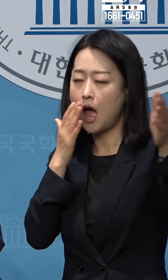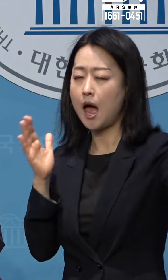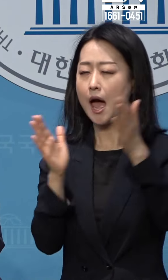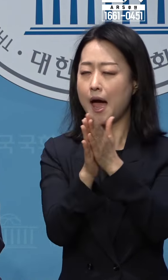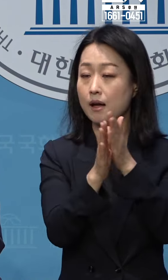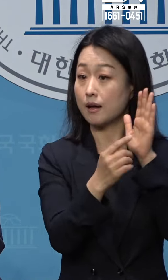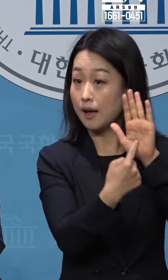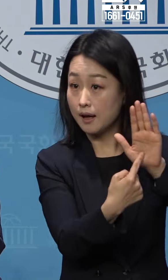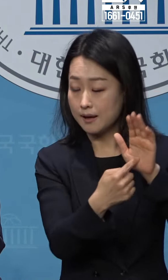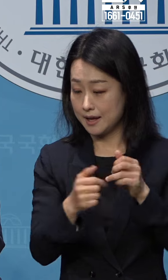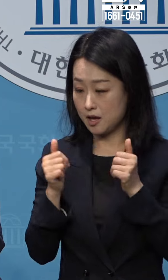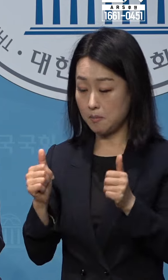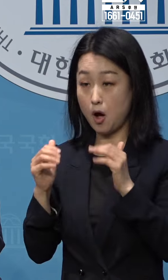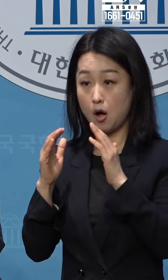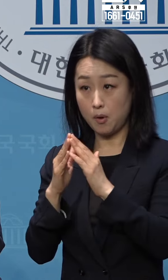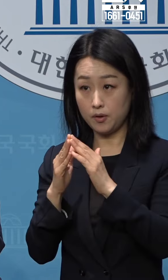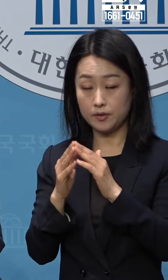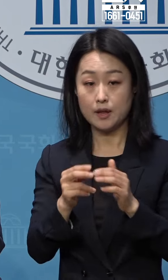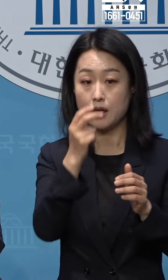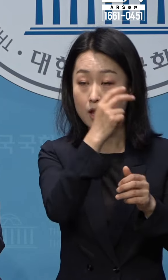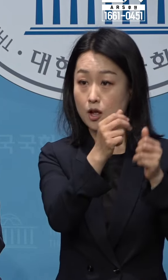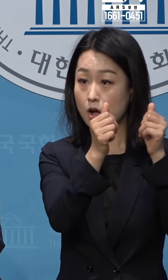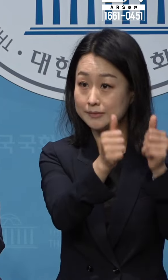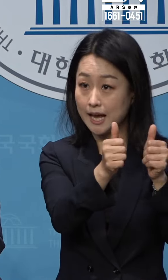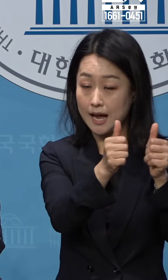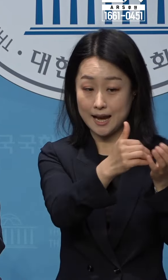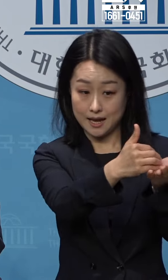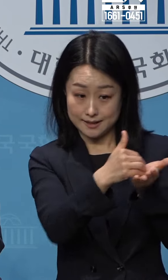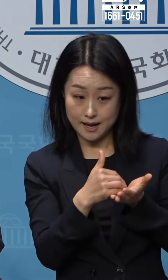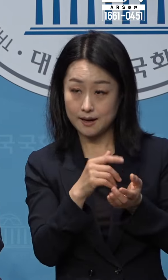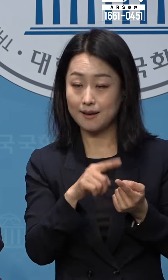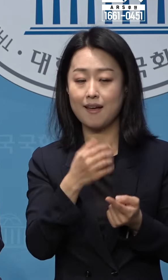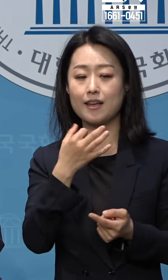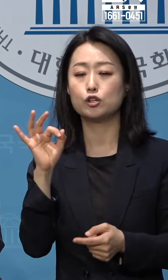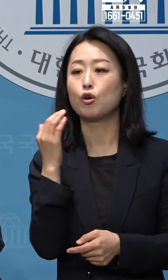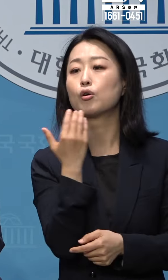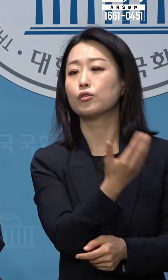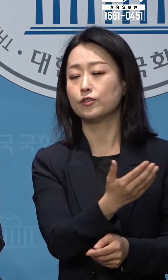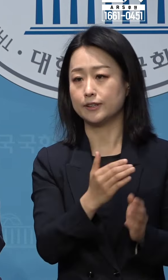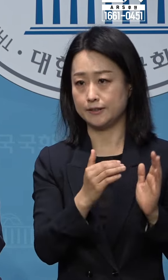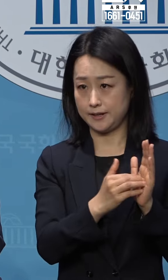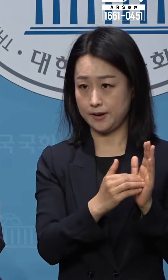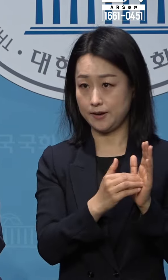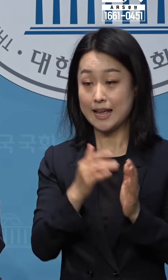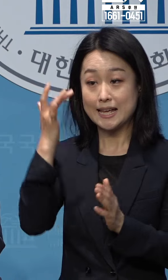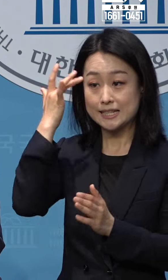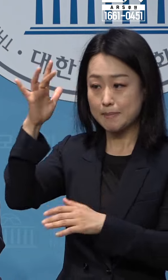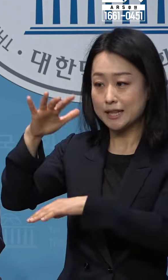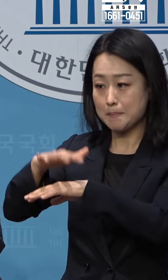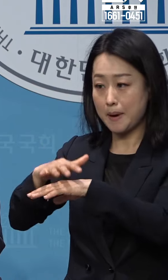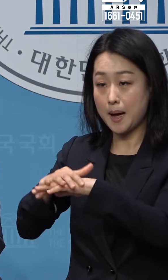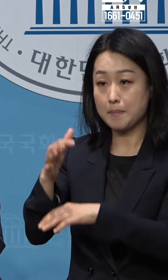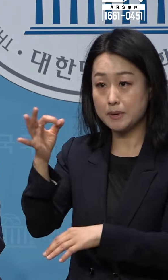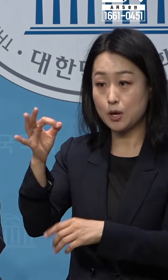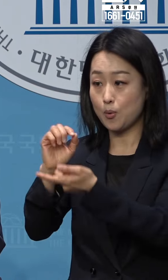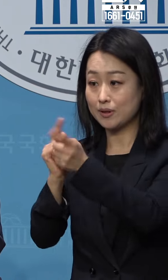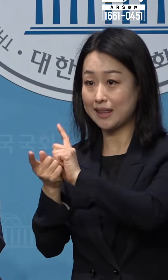어처구니 없게도 검찰의 허구적 주장을 받아들였습니다 스마트팜 비용